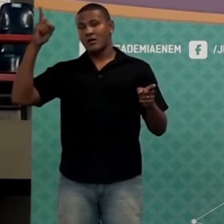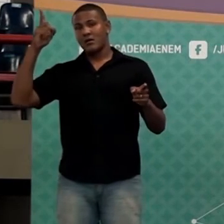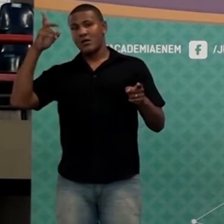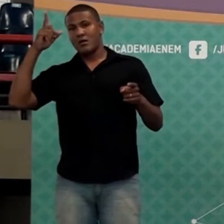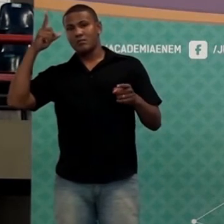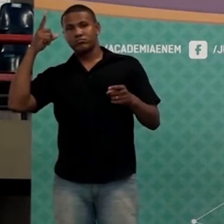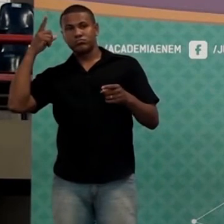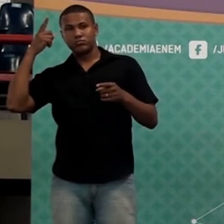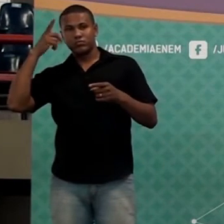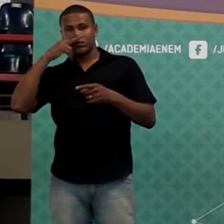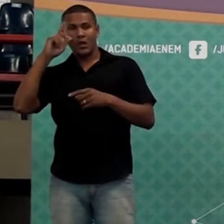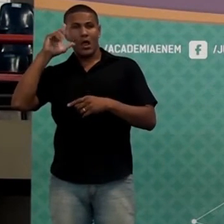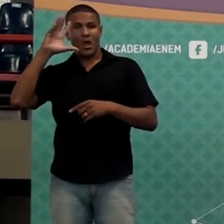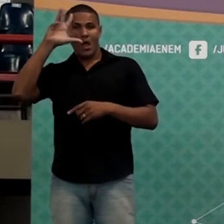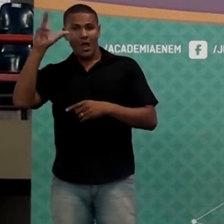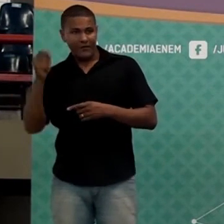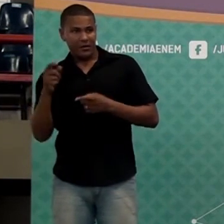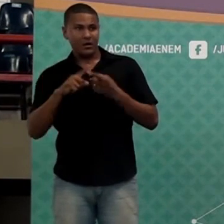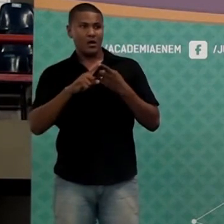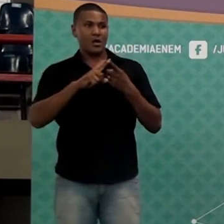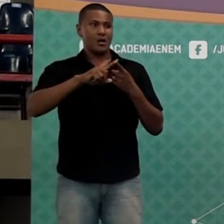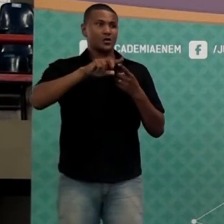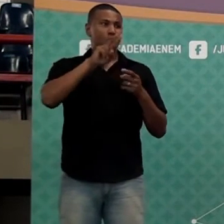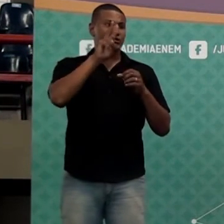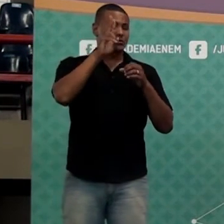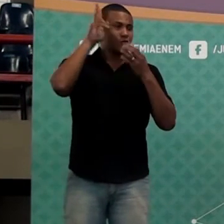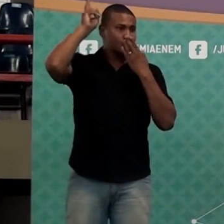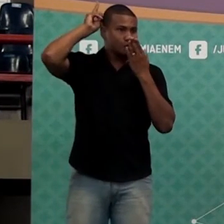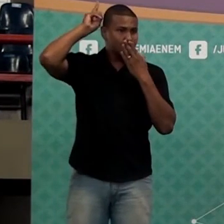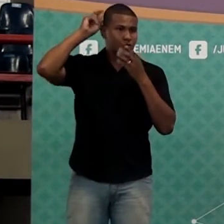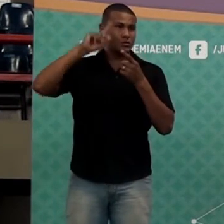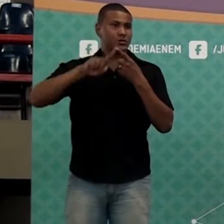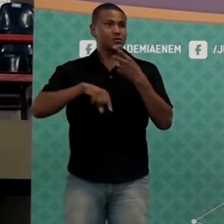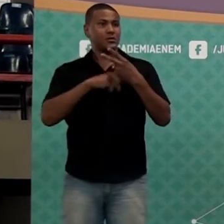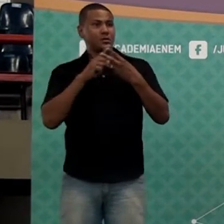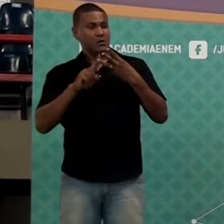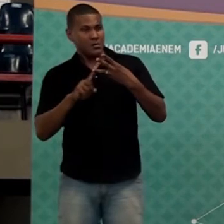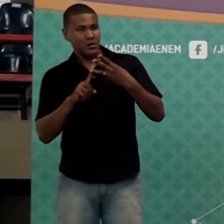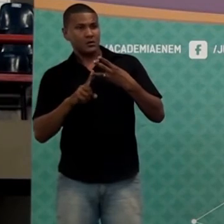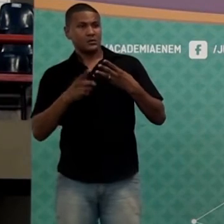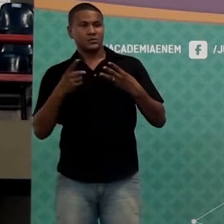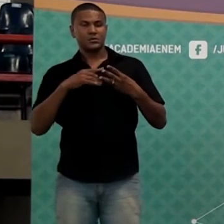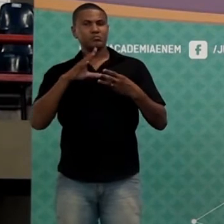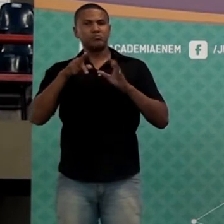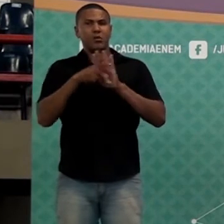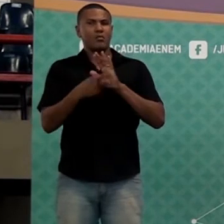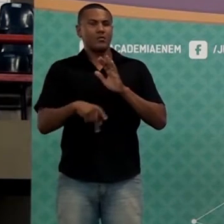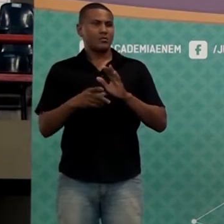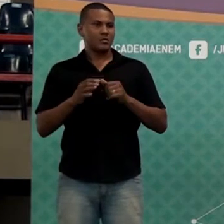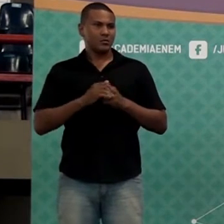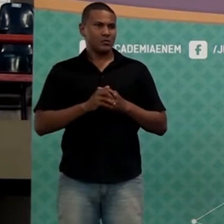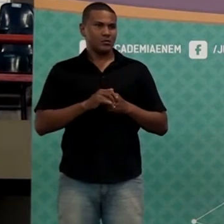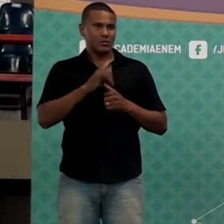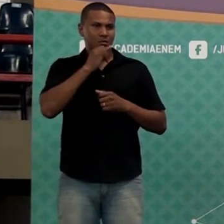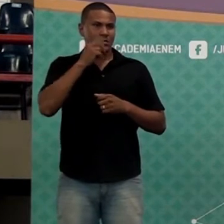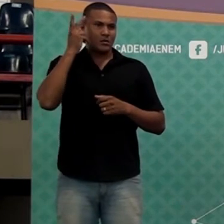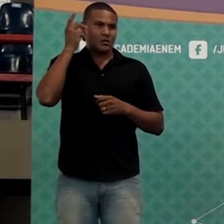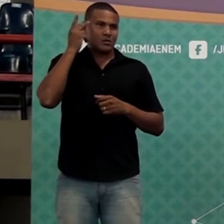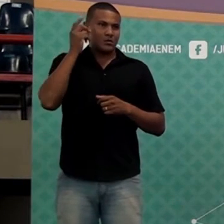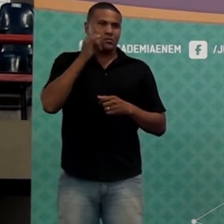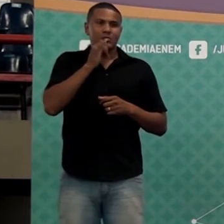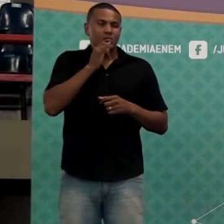indígena, mais os seus regionalismos, né? Se um cearense chegar no Rio Grande do Sul, o gaúcho vai perder metade da